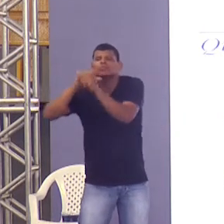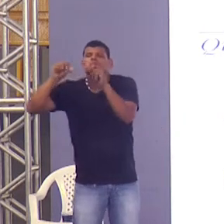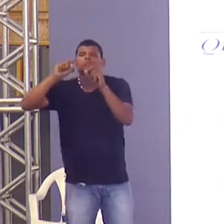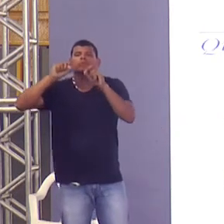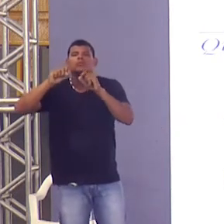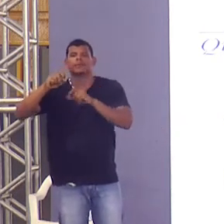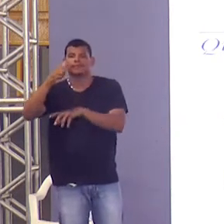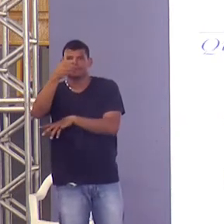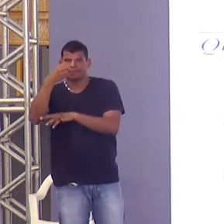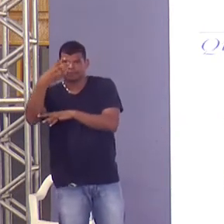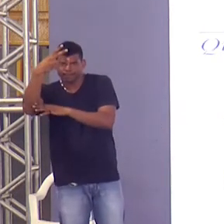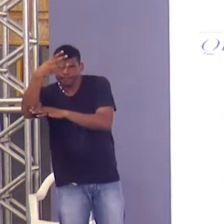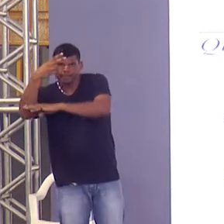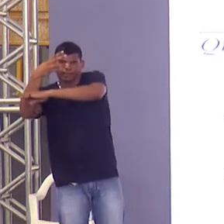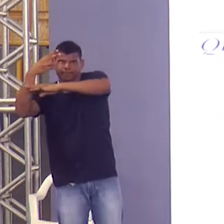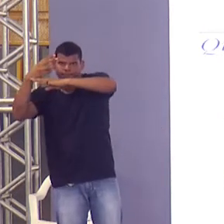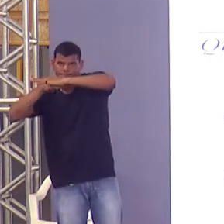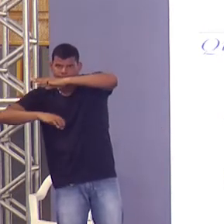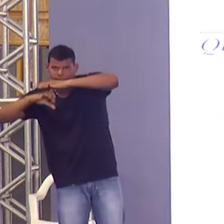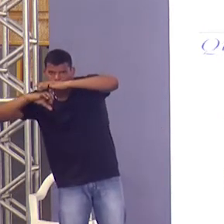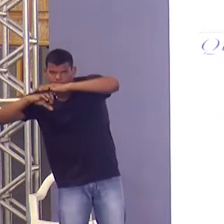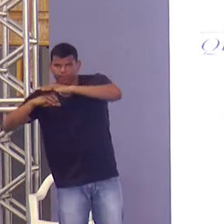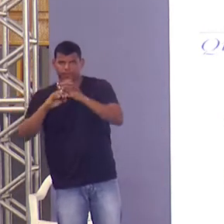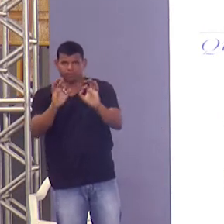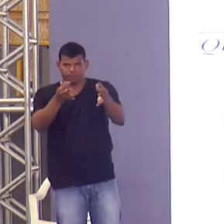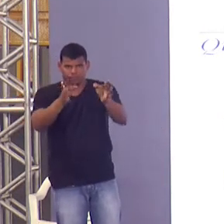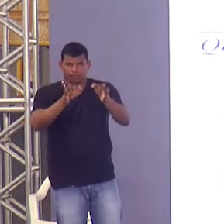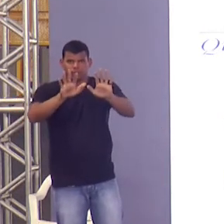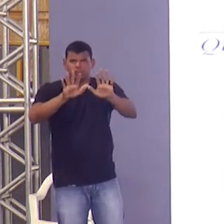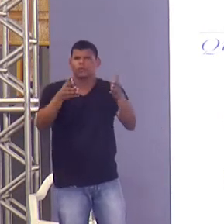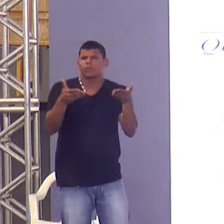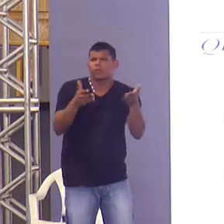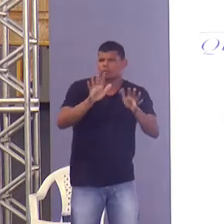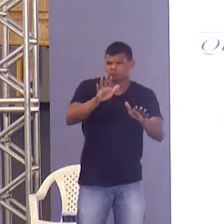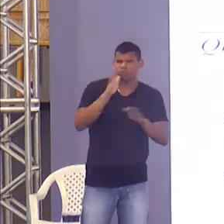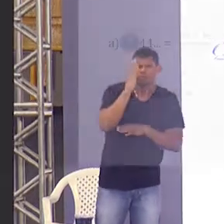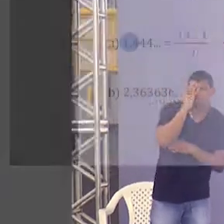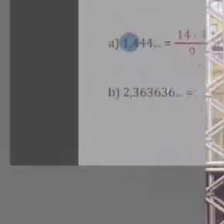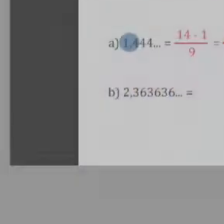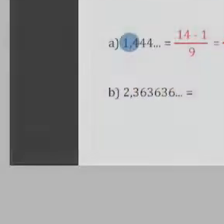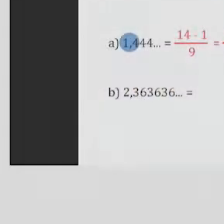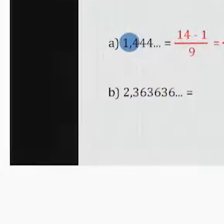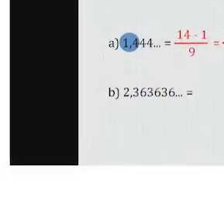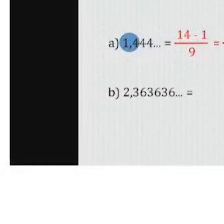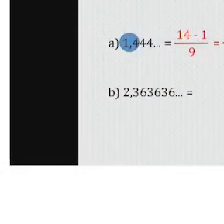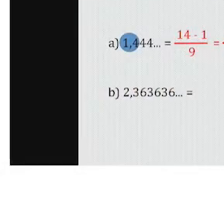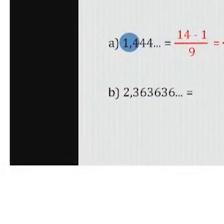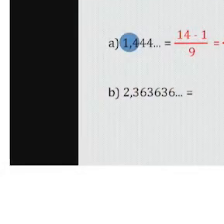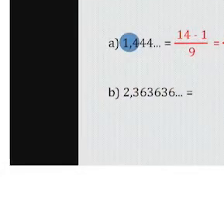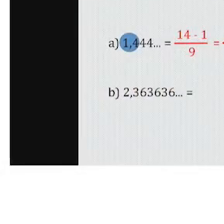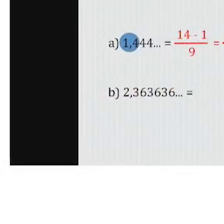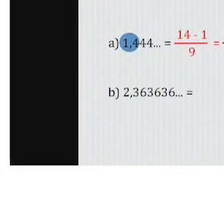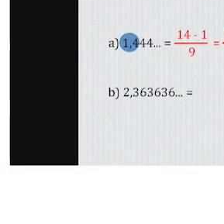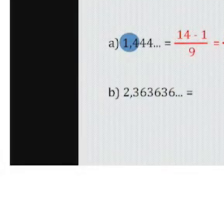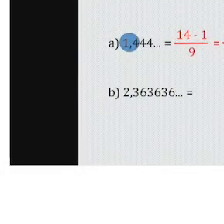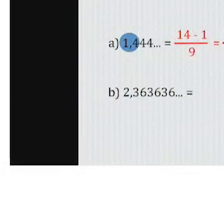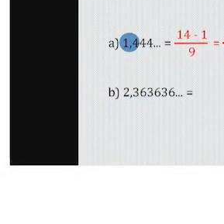Vamos ver mais um exemplo. Mais um exemplo. a dízima